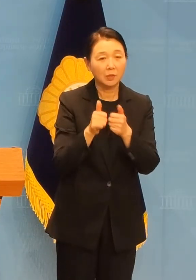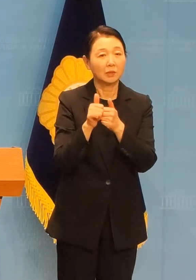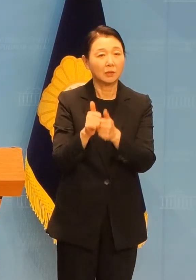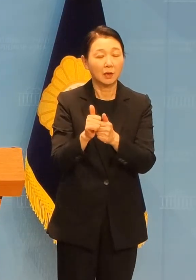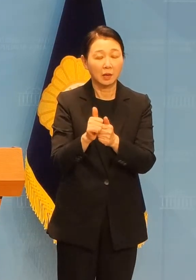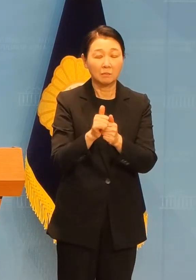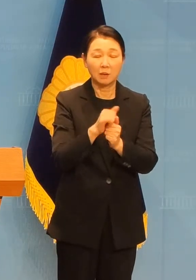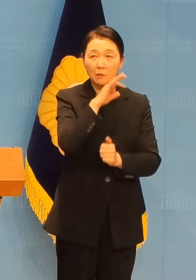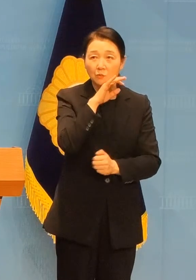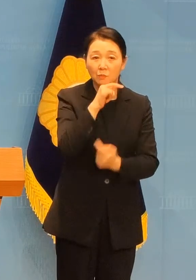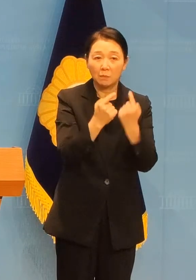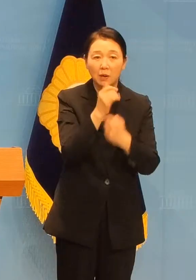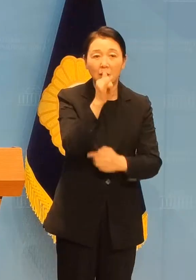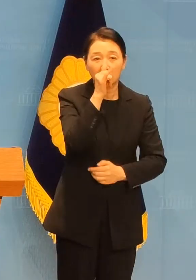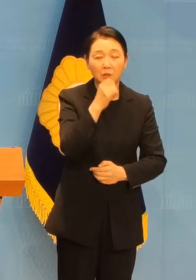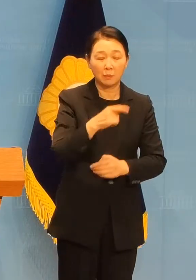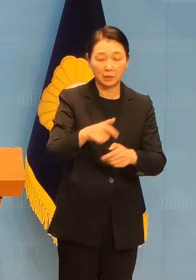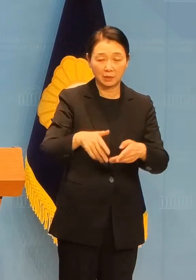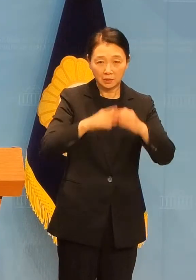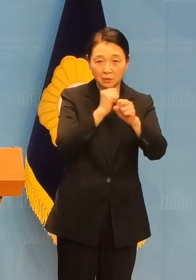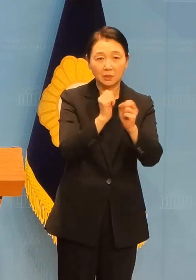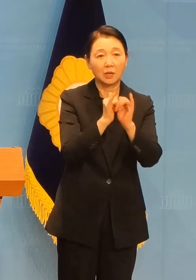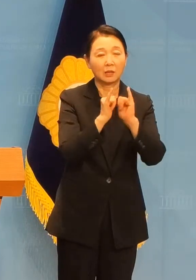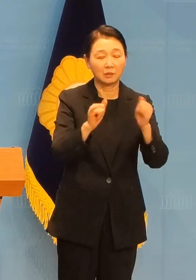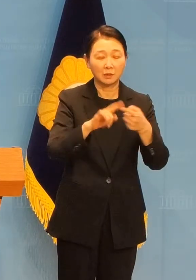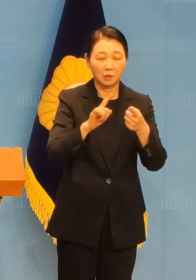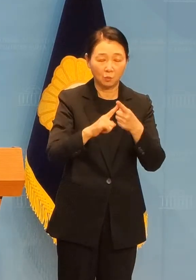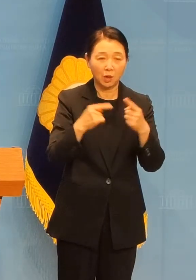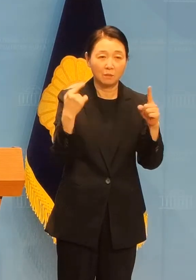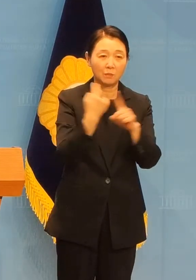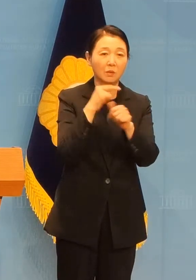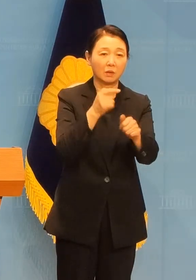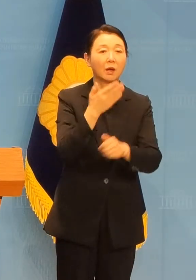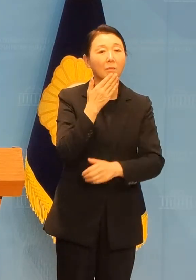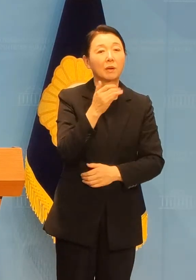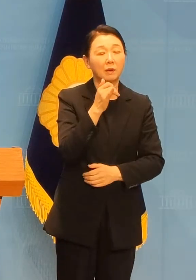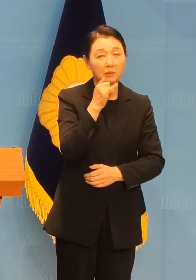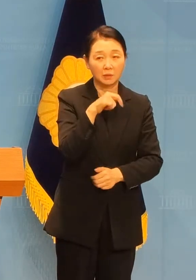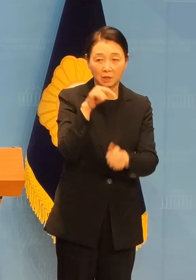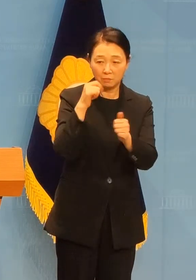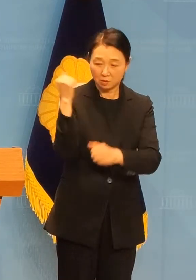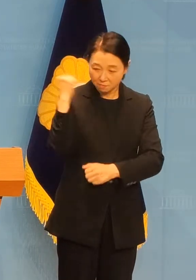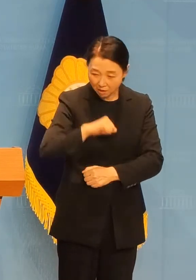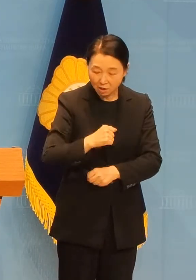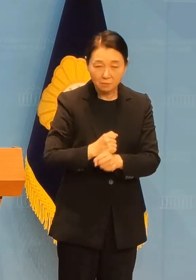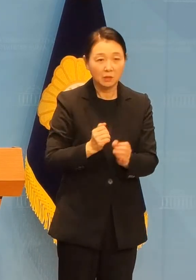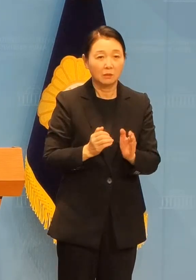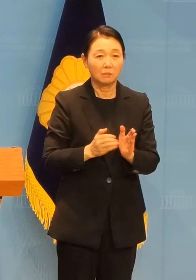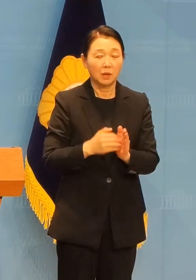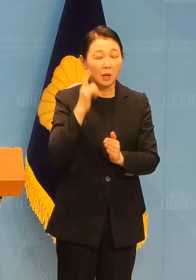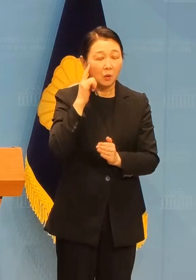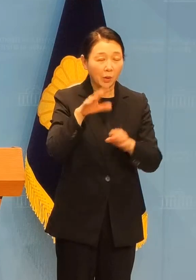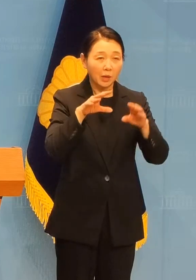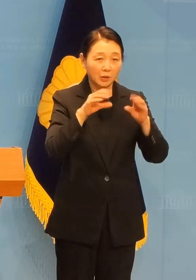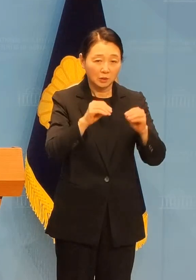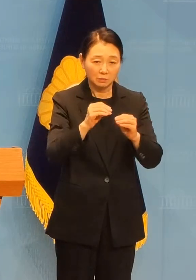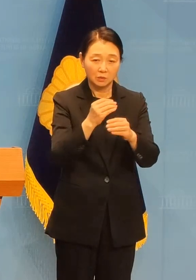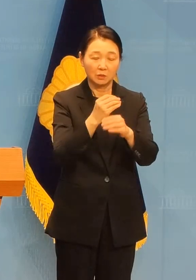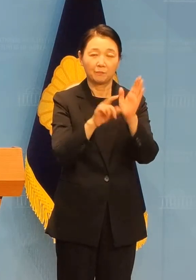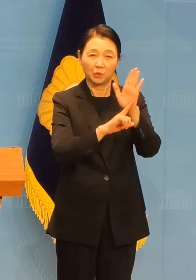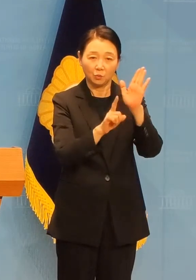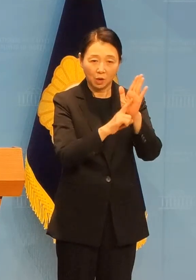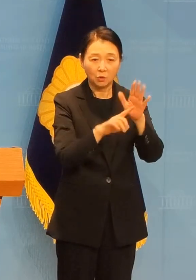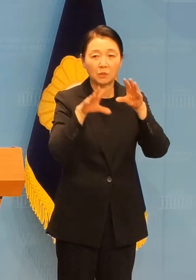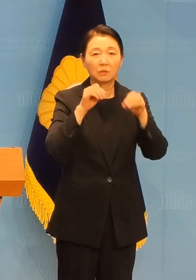다수의 민원이 제기된 경우 설치자 등에게 시정명령을 내릴 수 있으며 명령 불이행 시 금지 광고물 게시